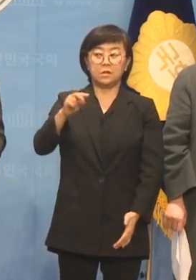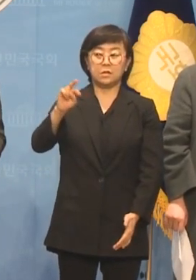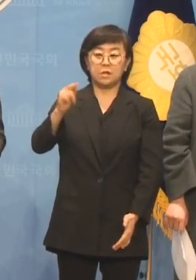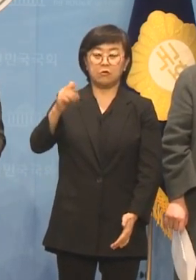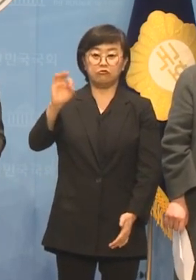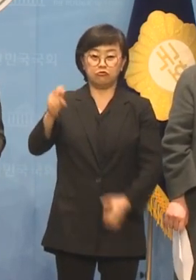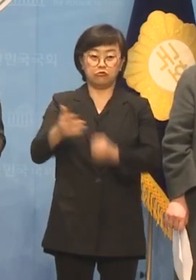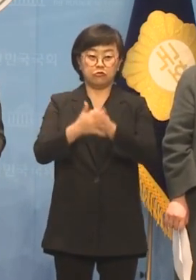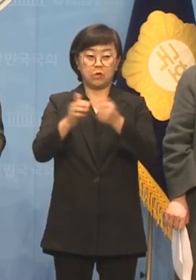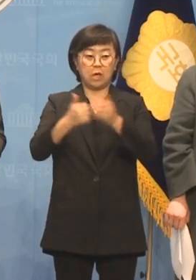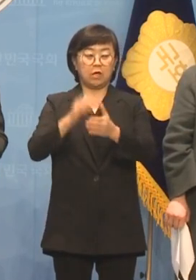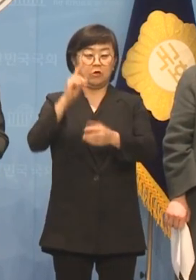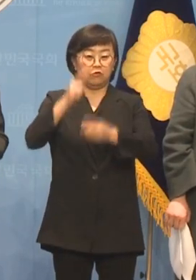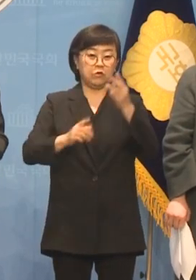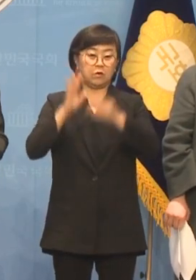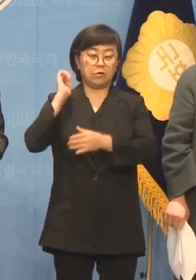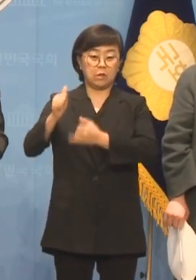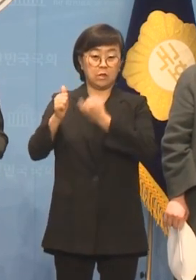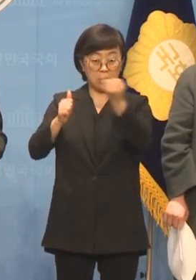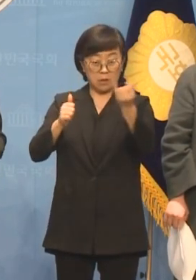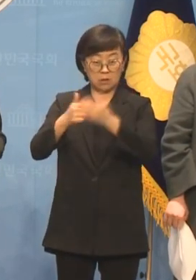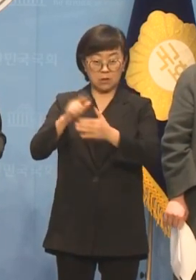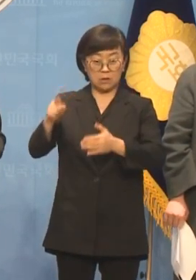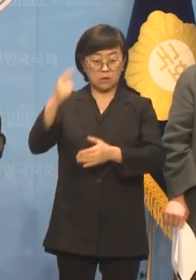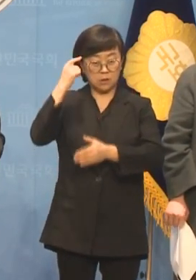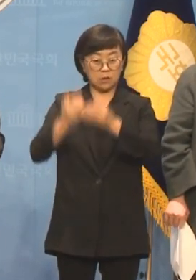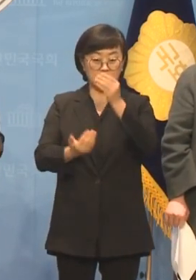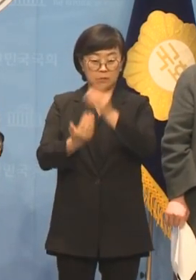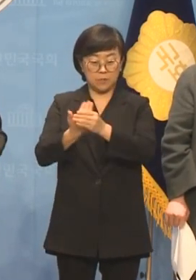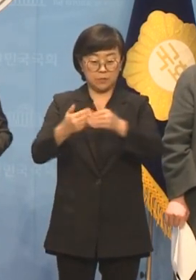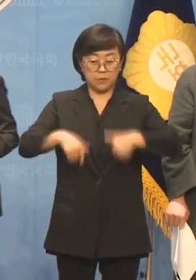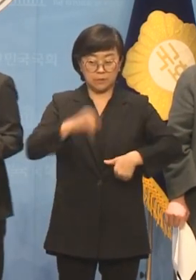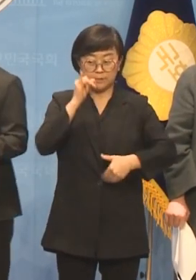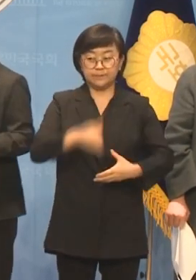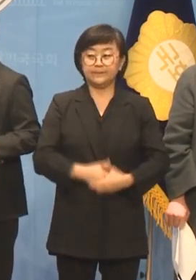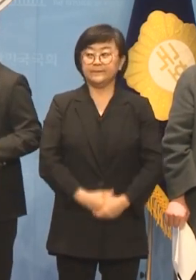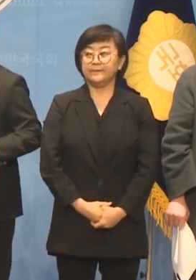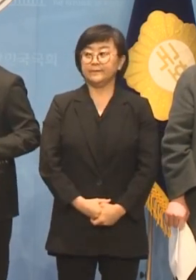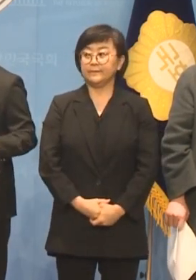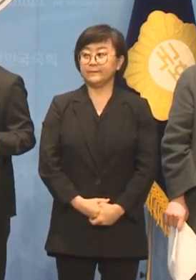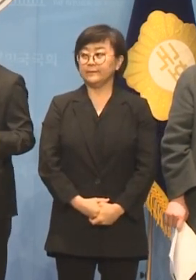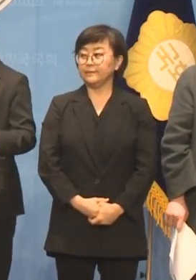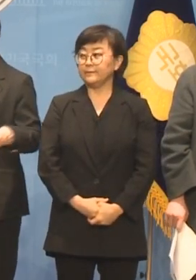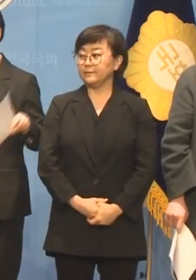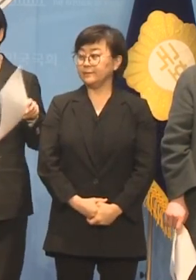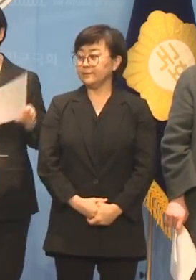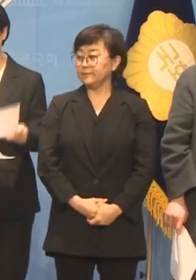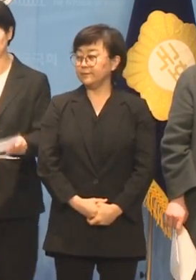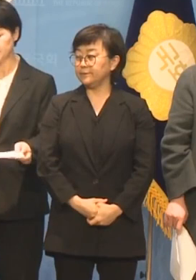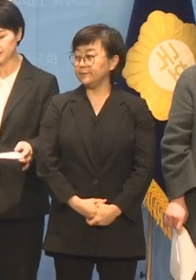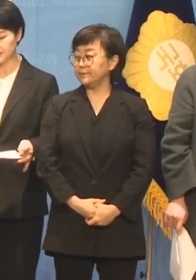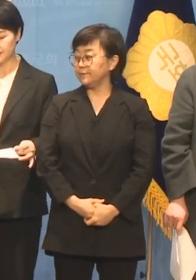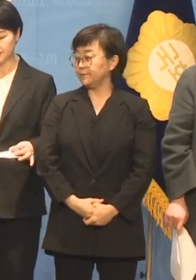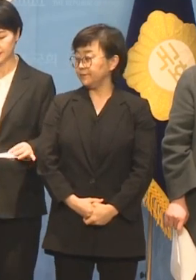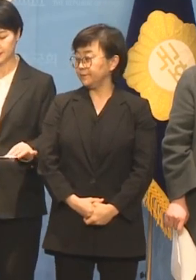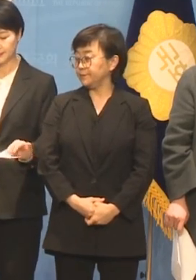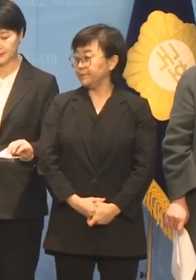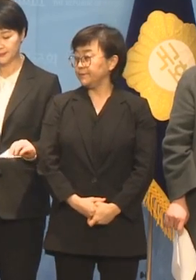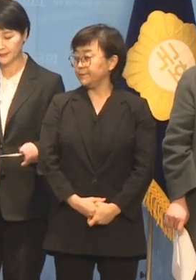말로를 윤석열 대통령과 김건희는 되새겨야 할 것입니다. 이상입니다. 기자회견문 낭독.